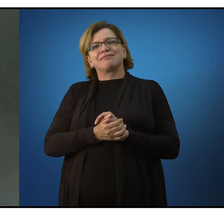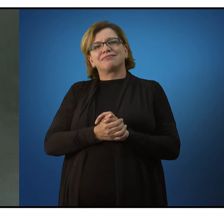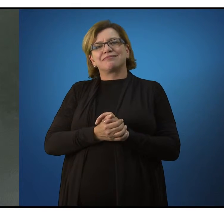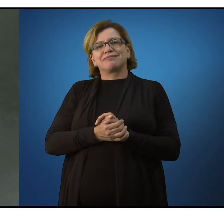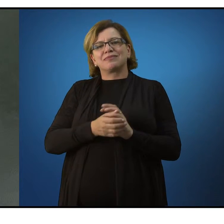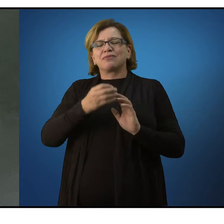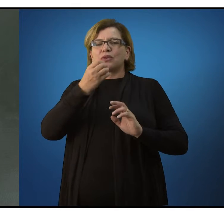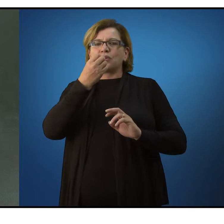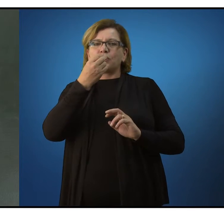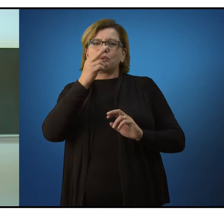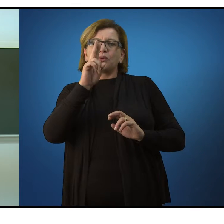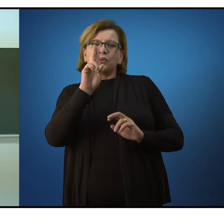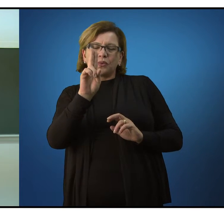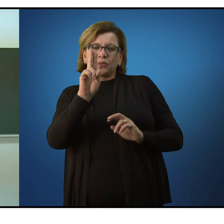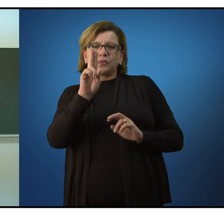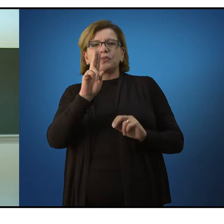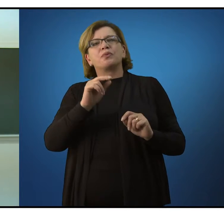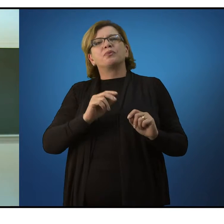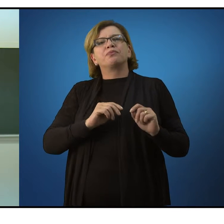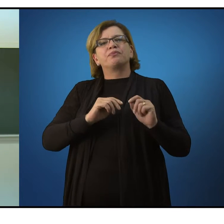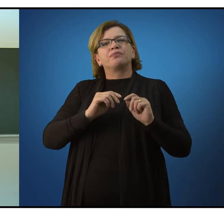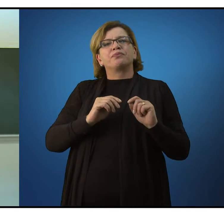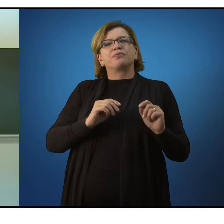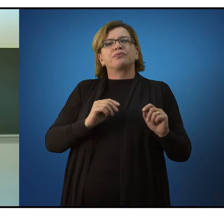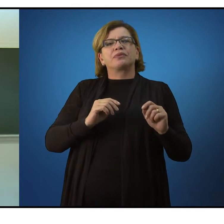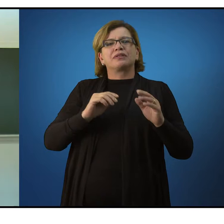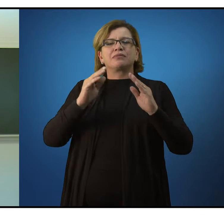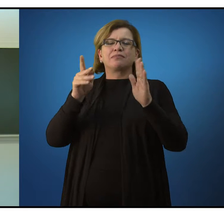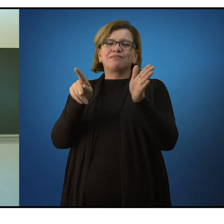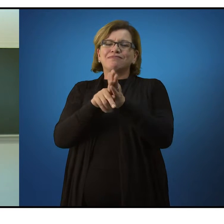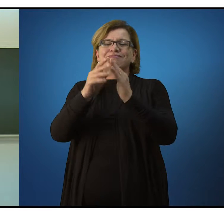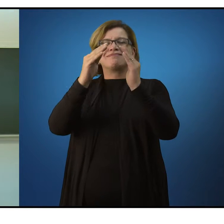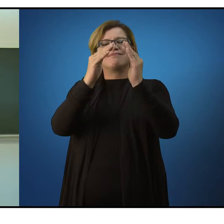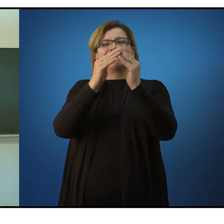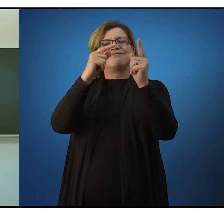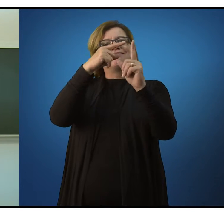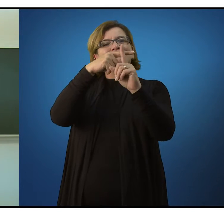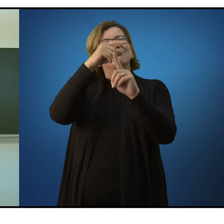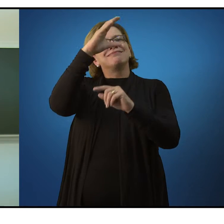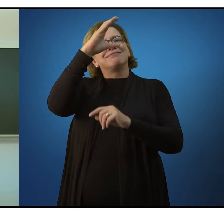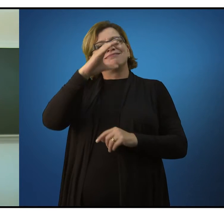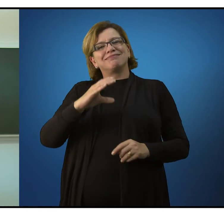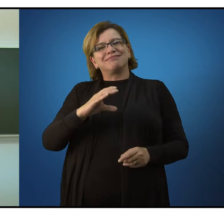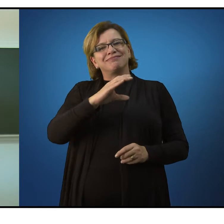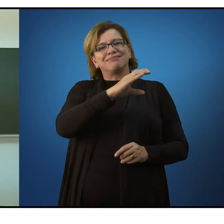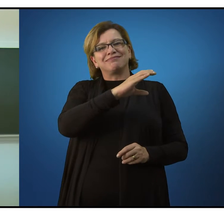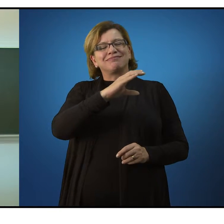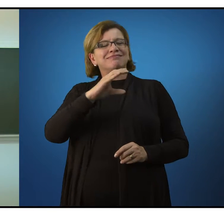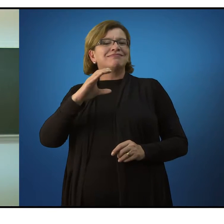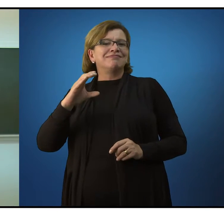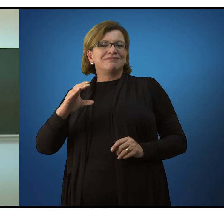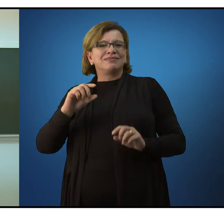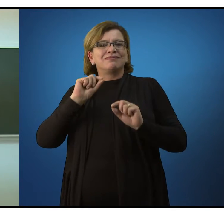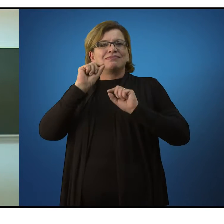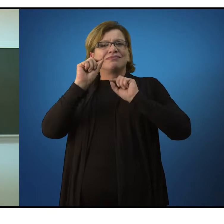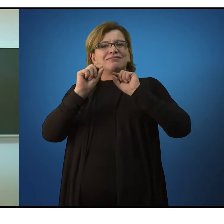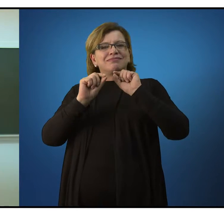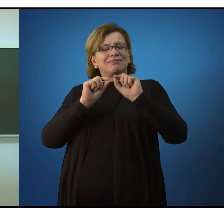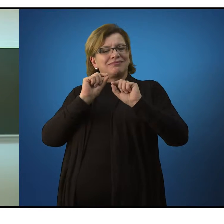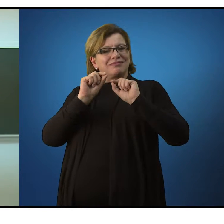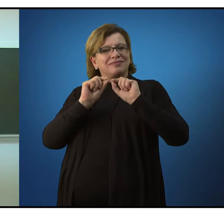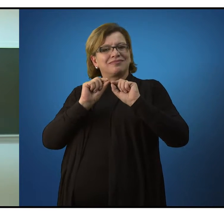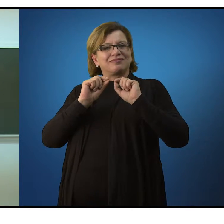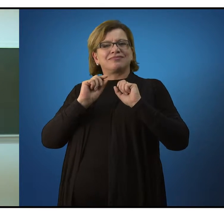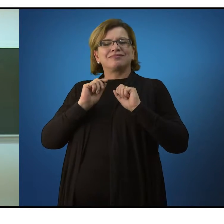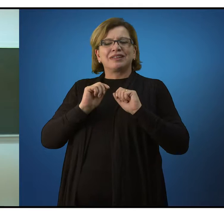Religioso, ou também assim chamado, da Igreja Católica na época. Né? Então, quem determina